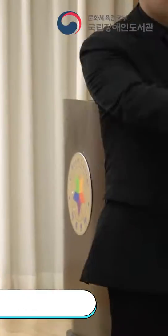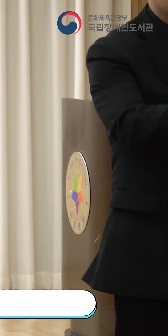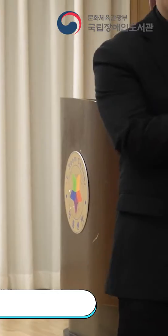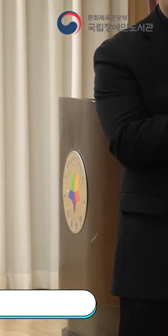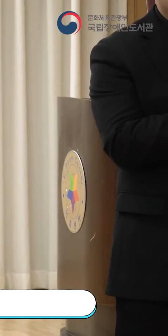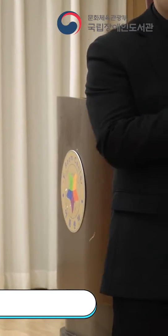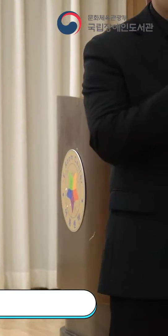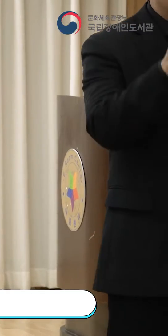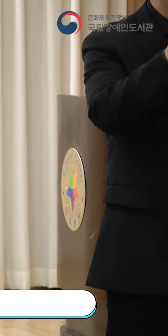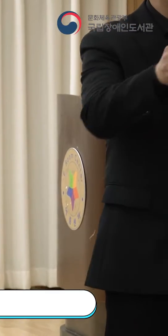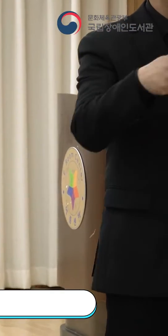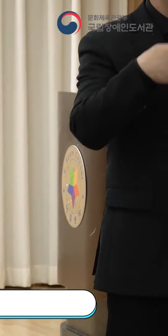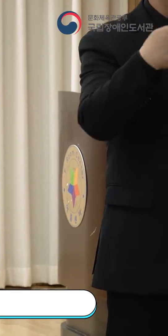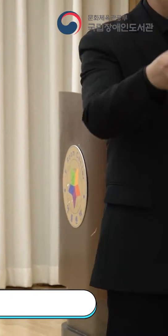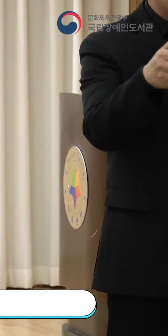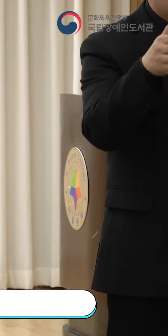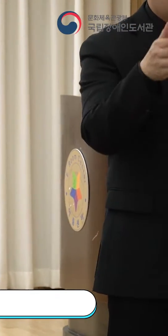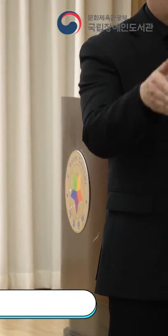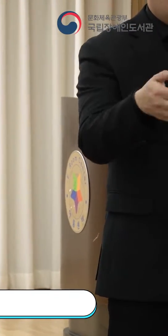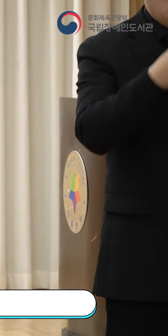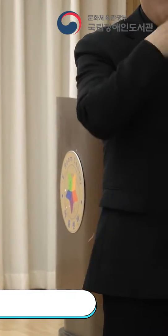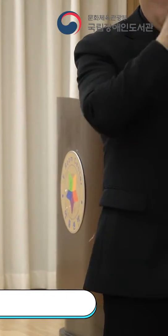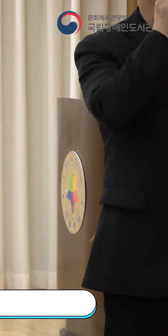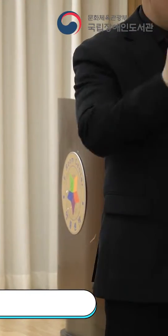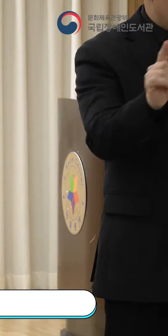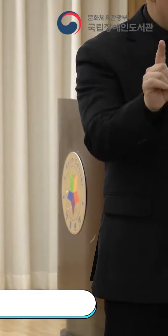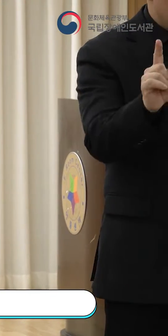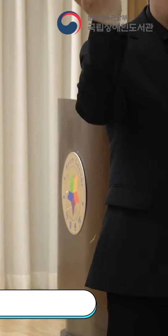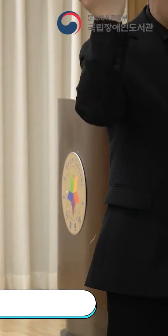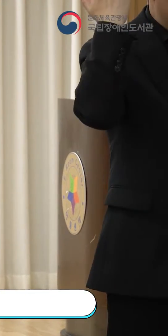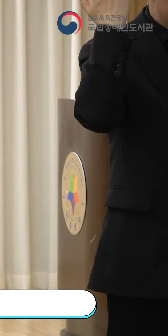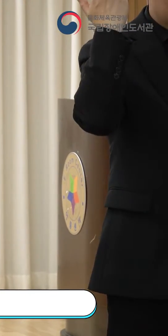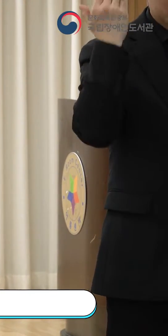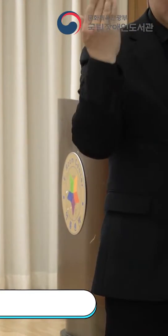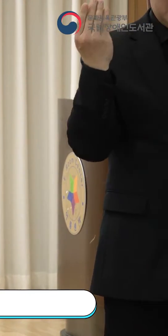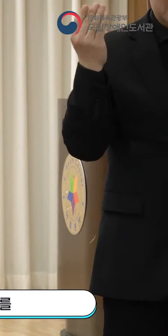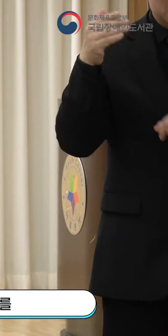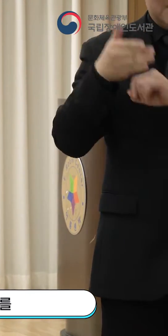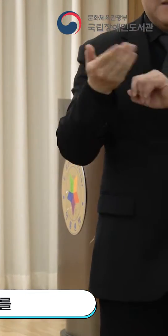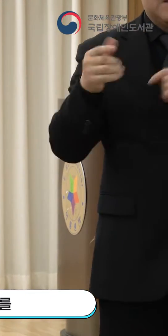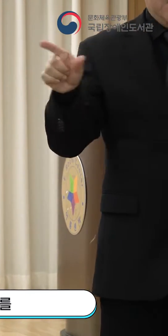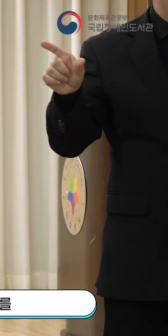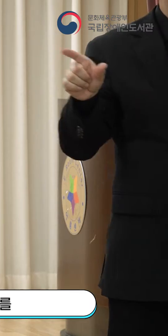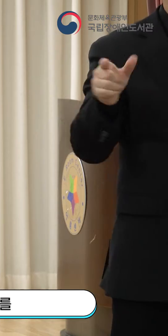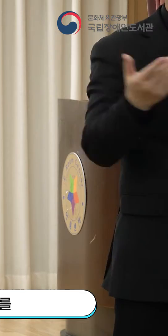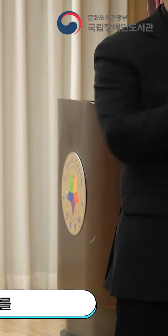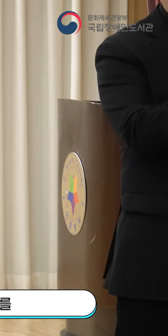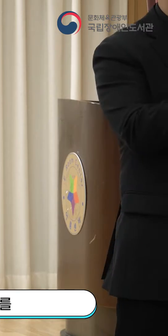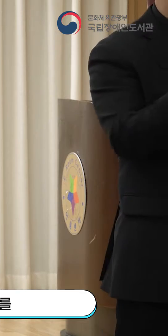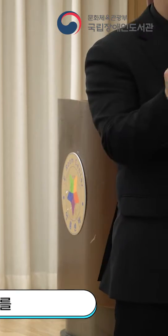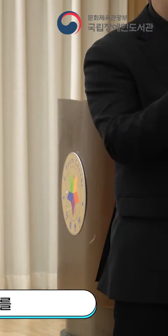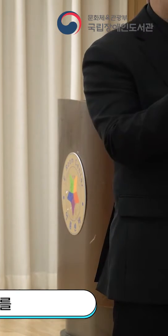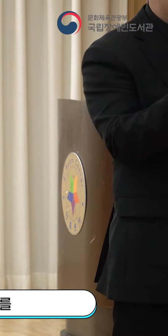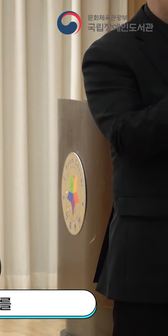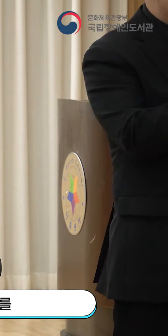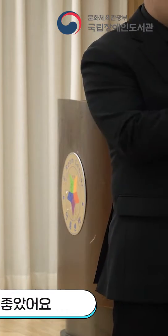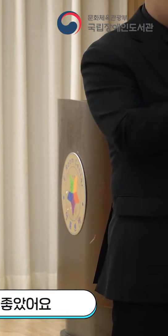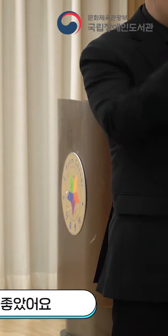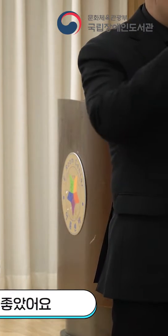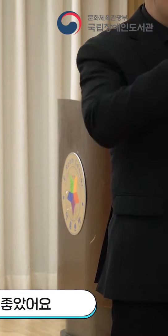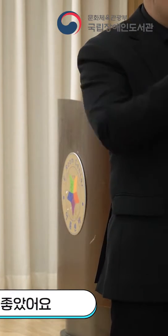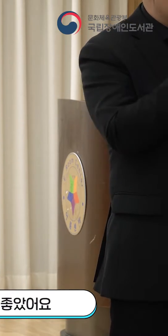저 이 사업에 참여하면서 되게 의미 있다고 생각했던 건 기존의 형식에서 벗어나서 발달장애인 당사자들의 읽기